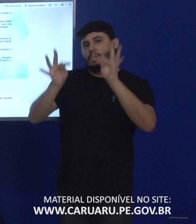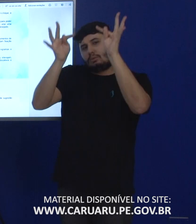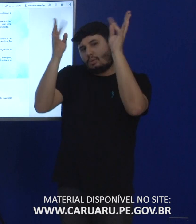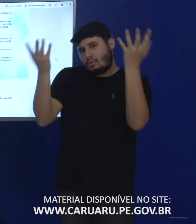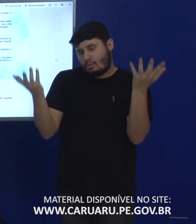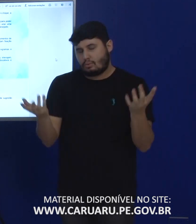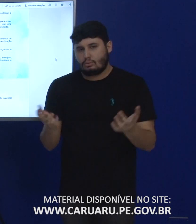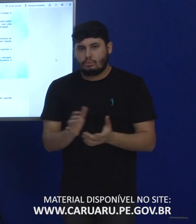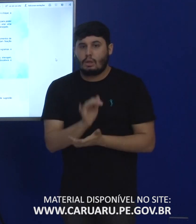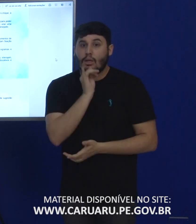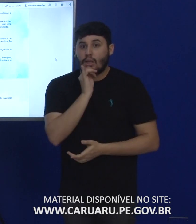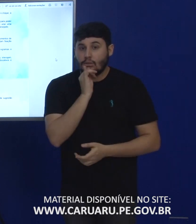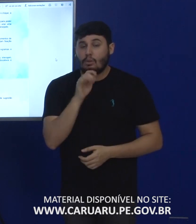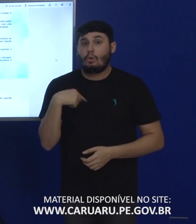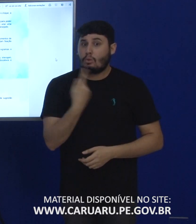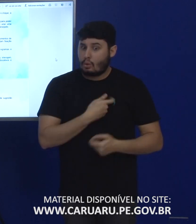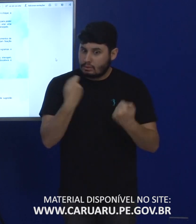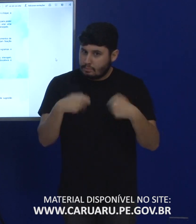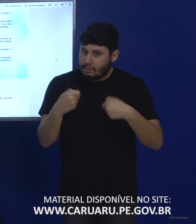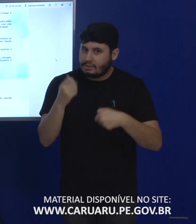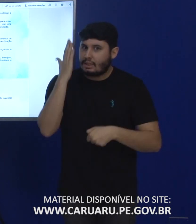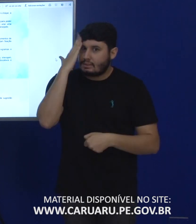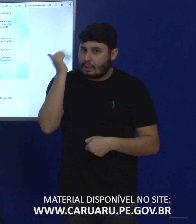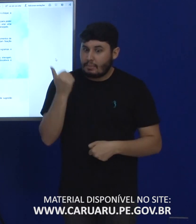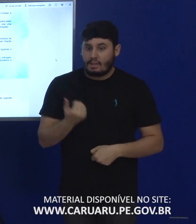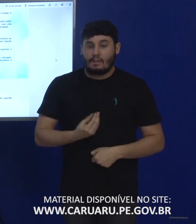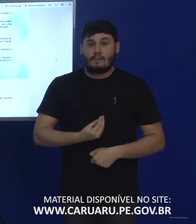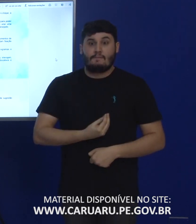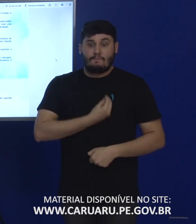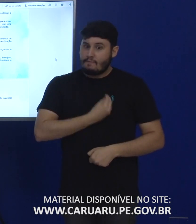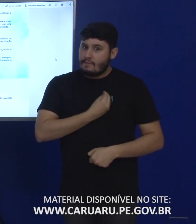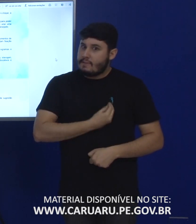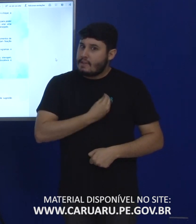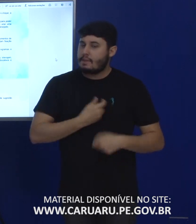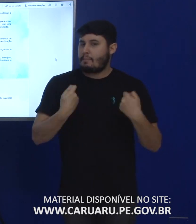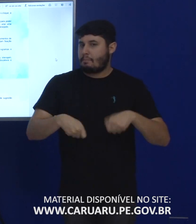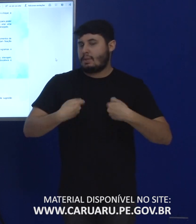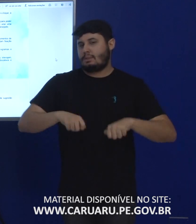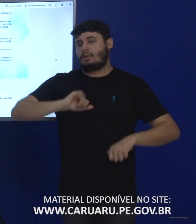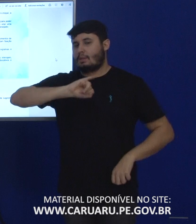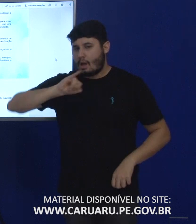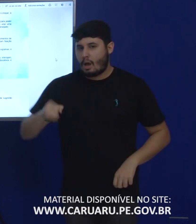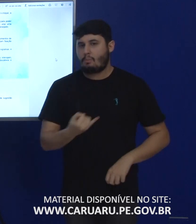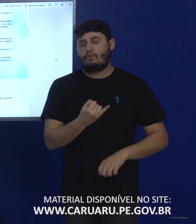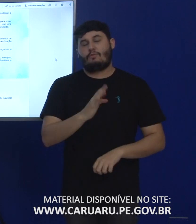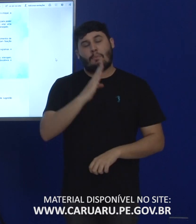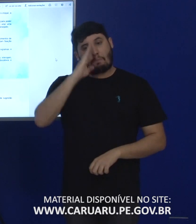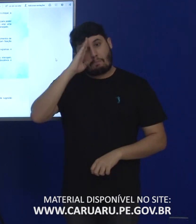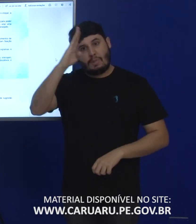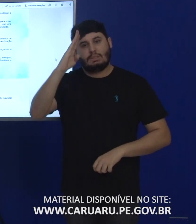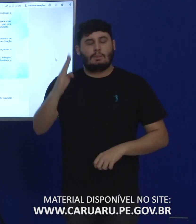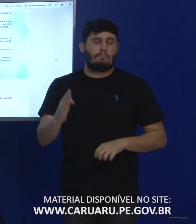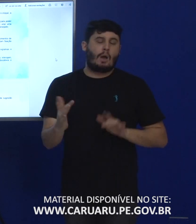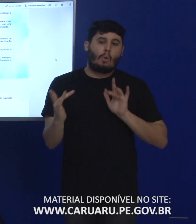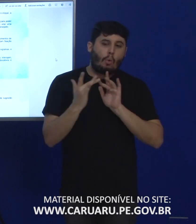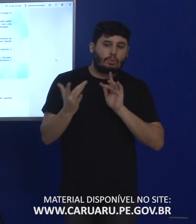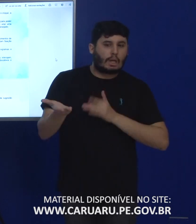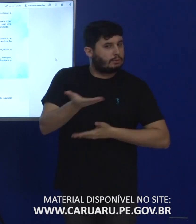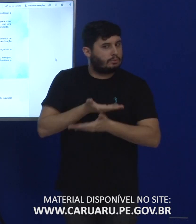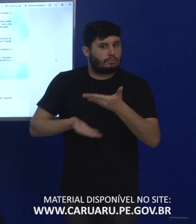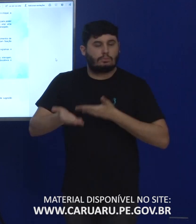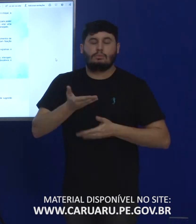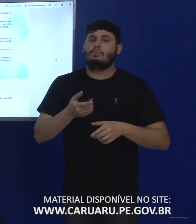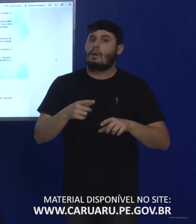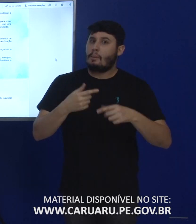que existe vida além da tecnologia, né? Então, escolham bem esses programas, né? Existem crianças que